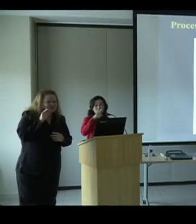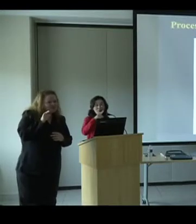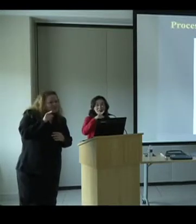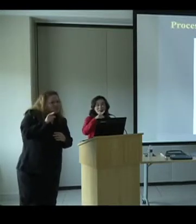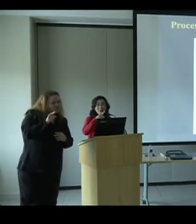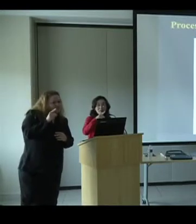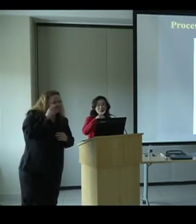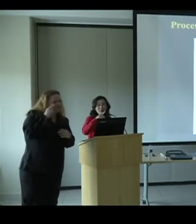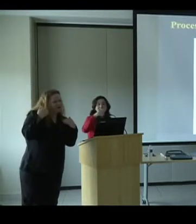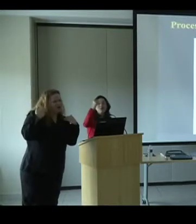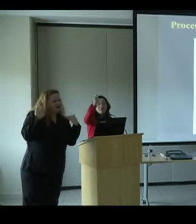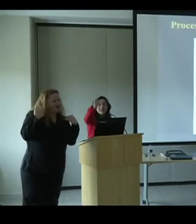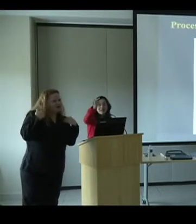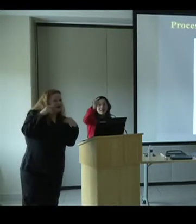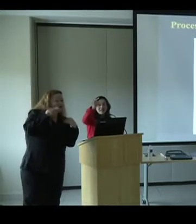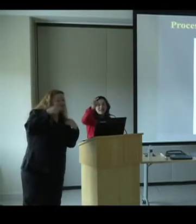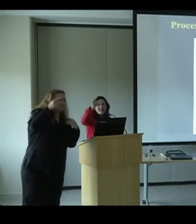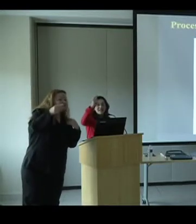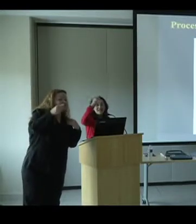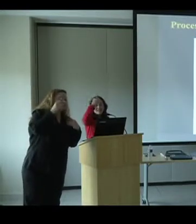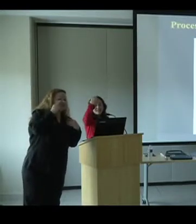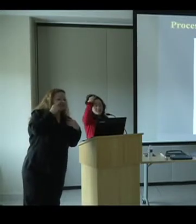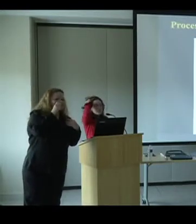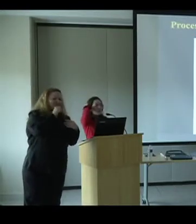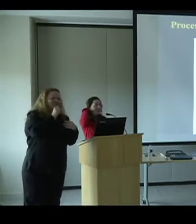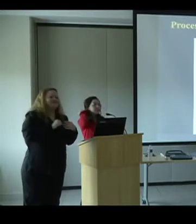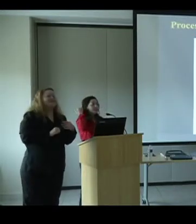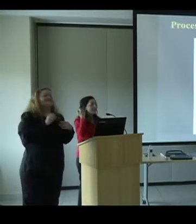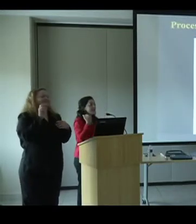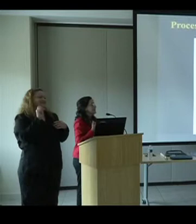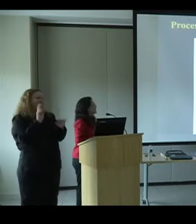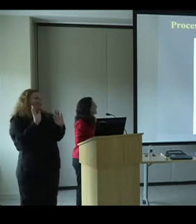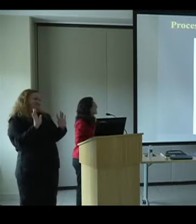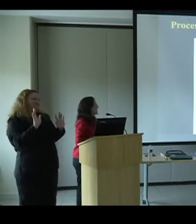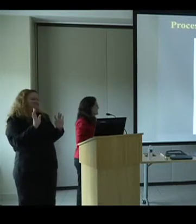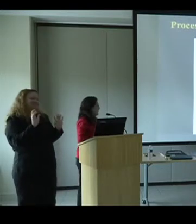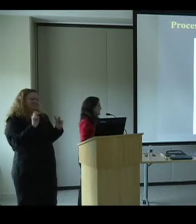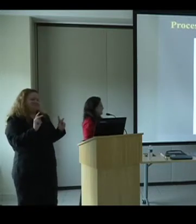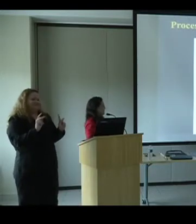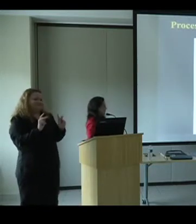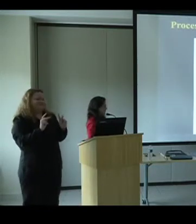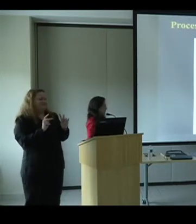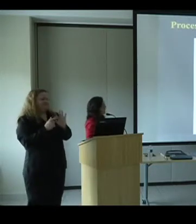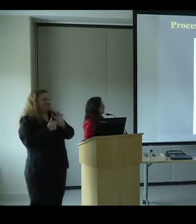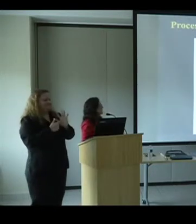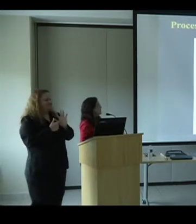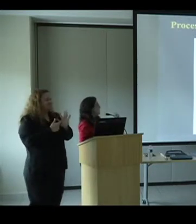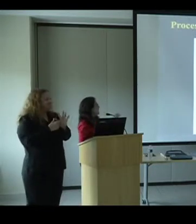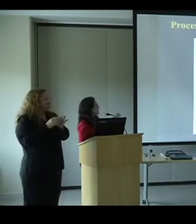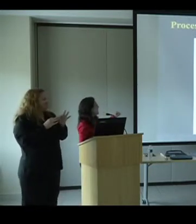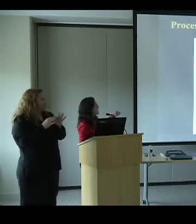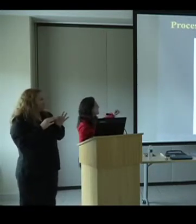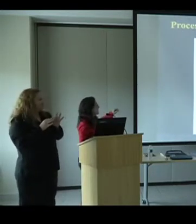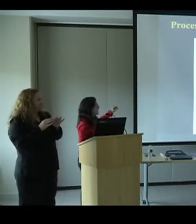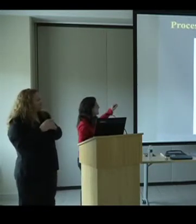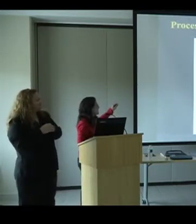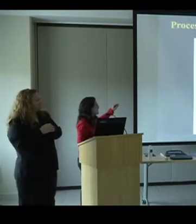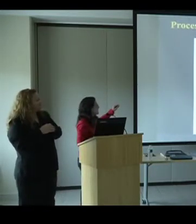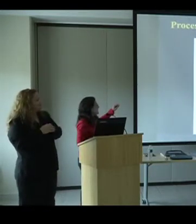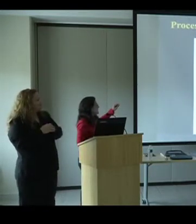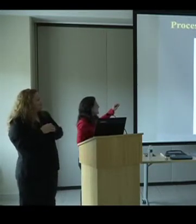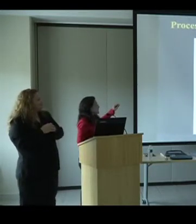tú no ves a la joven y usted a la vieja vamos okay les voy a les voy a no me dejan mover